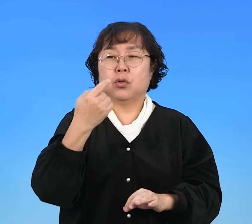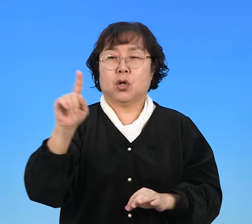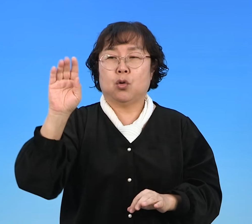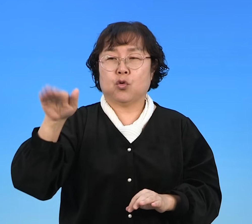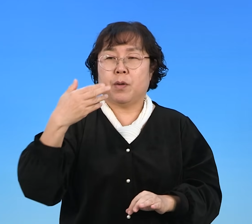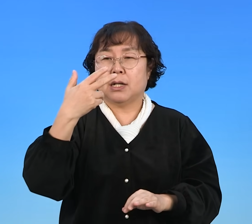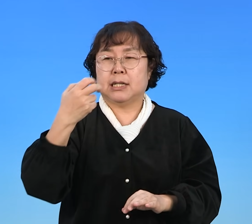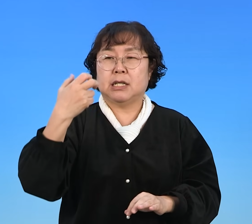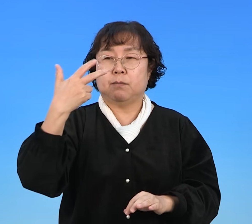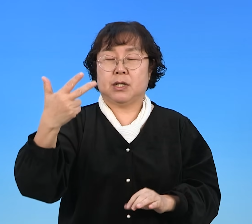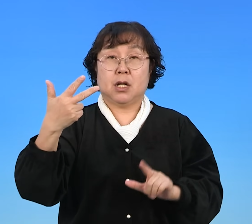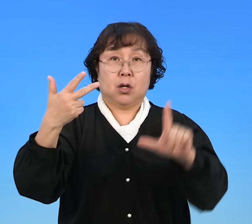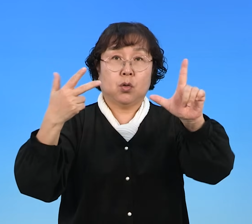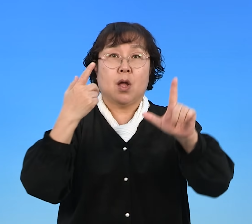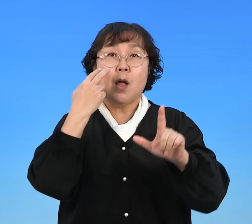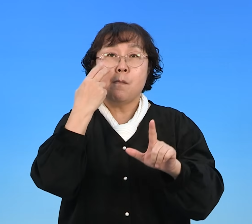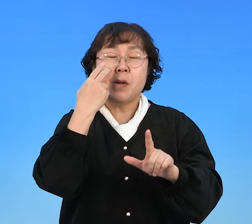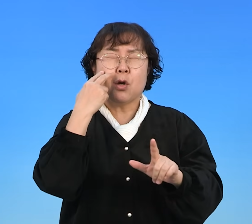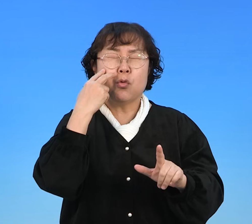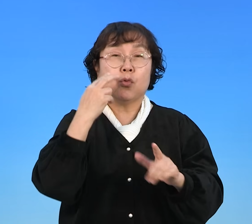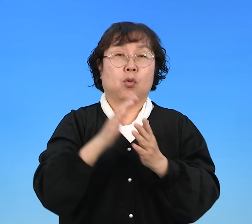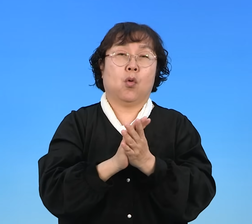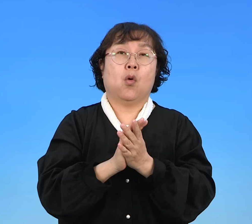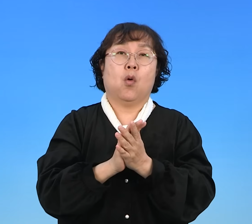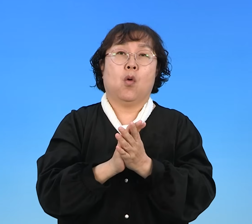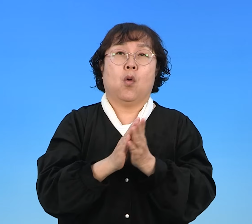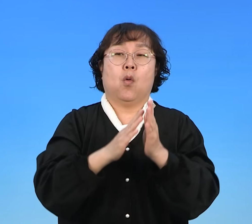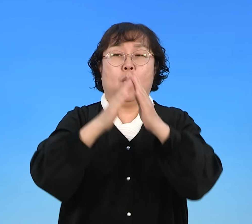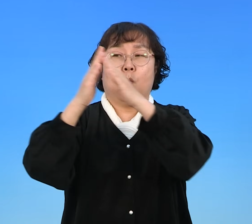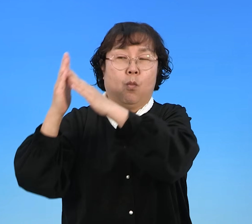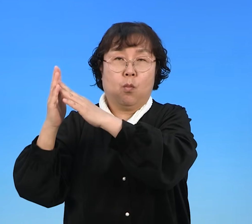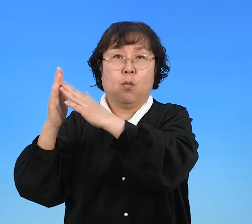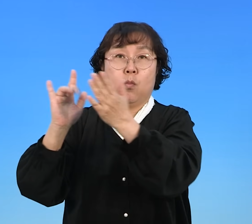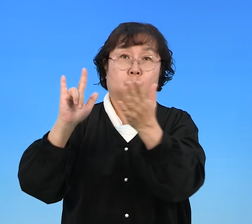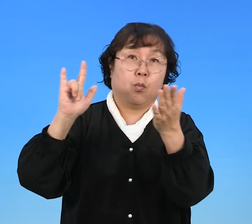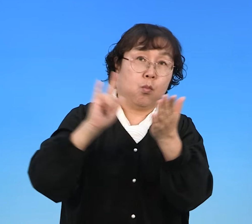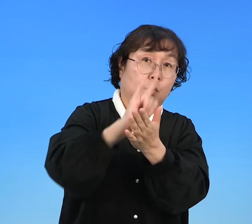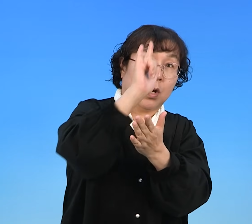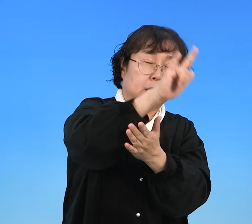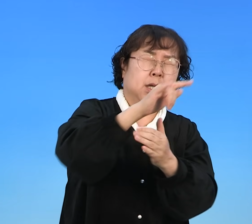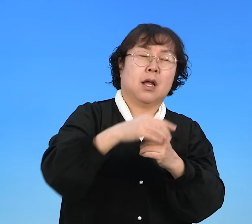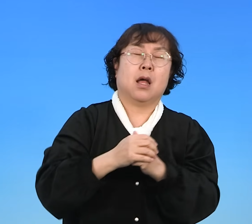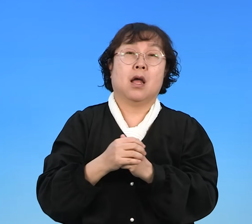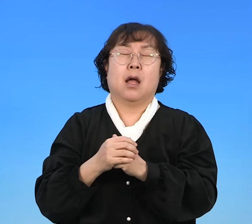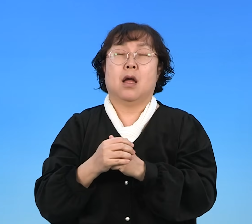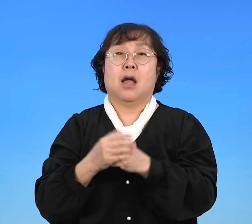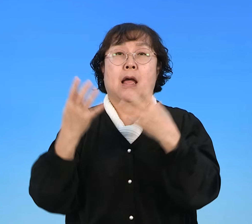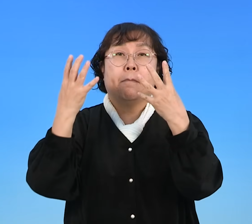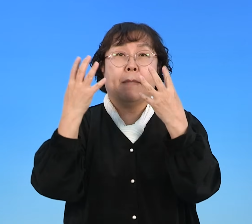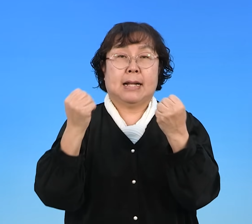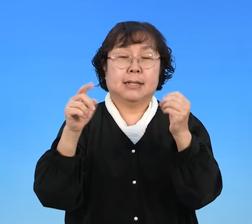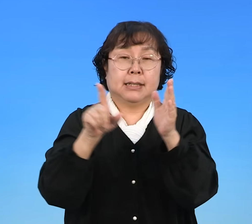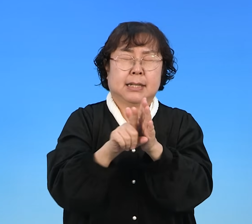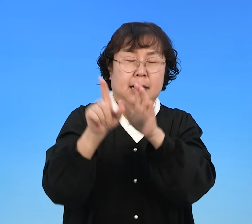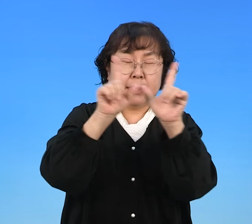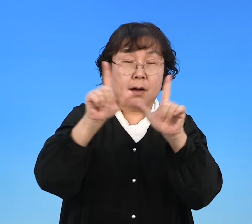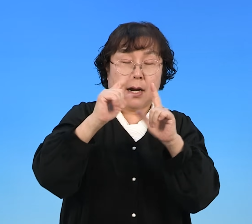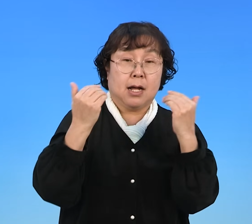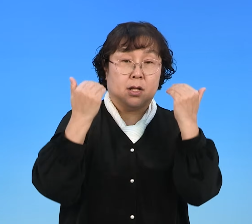이민을 가셨기 때문에 뭐 수십 년 신앙생활한 많은 어른들이 계세요.